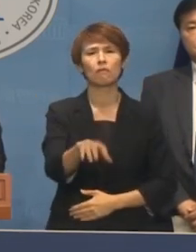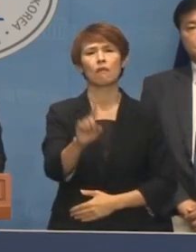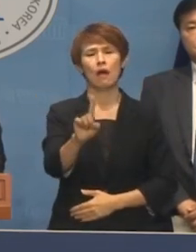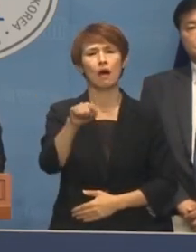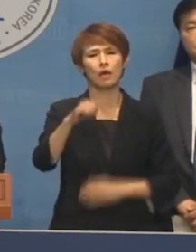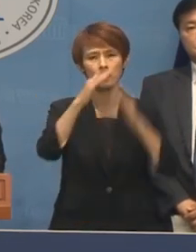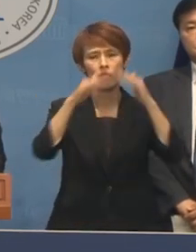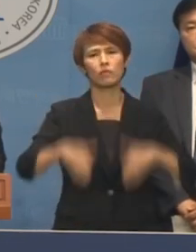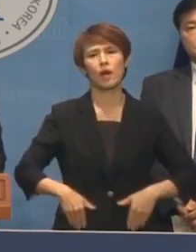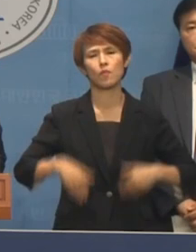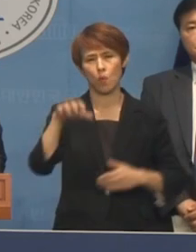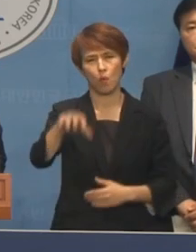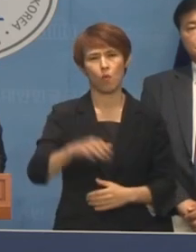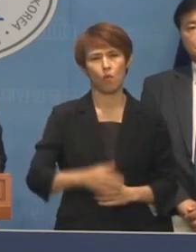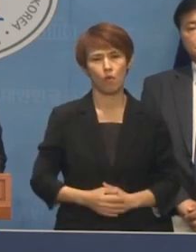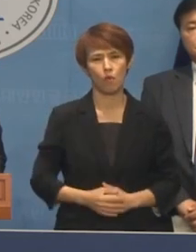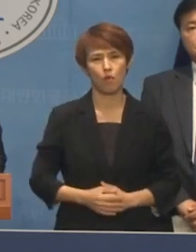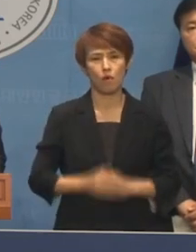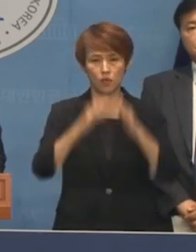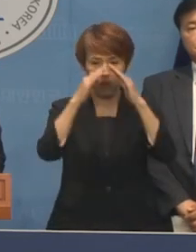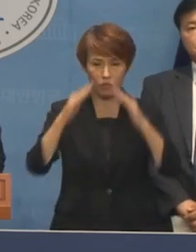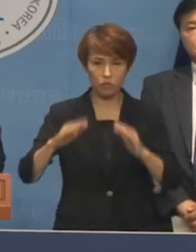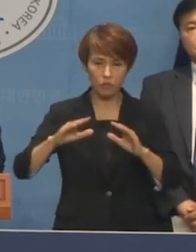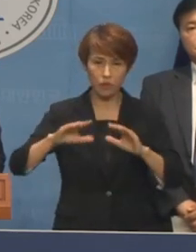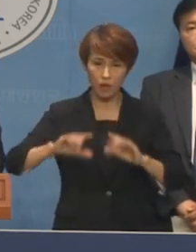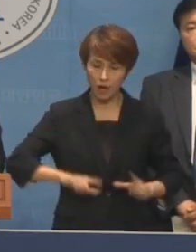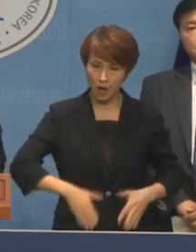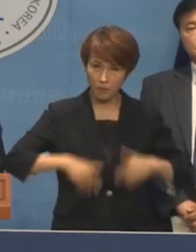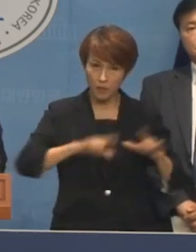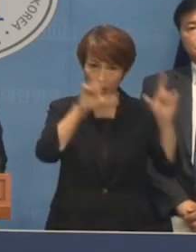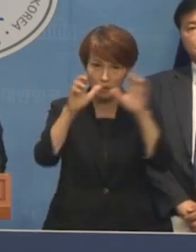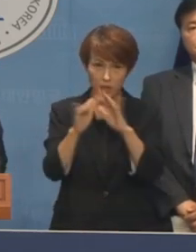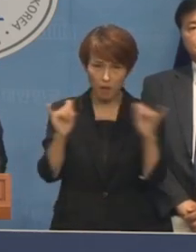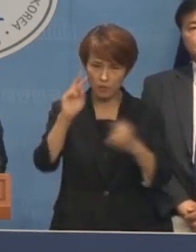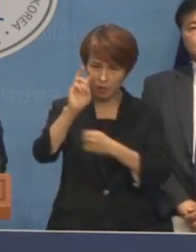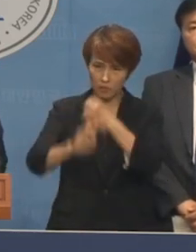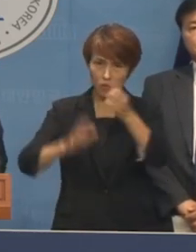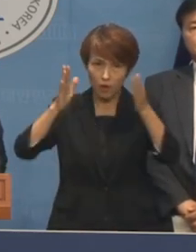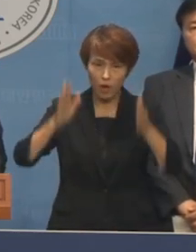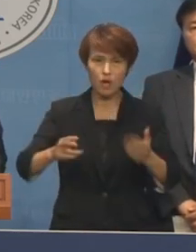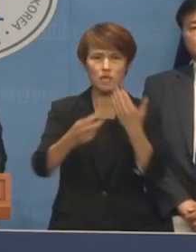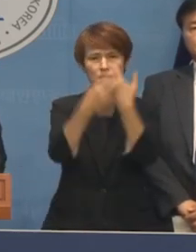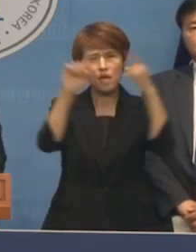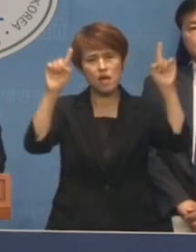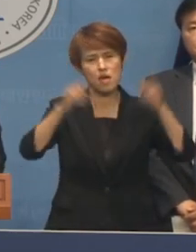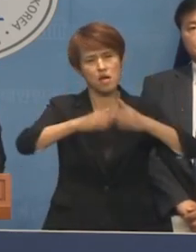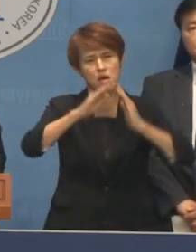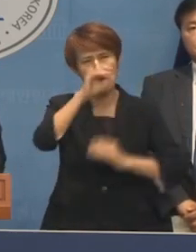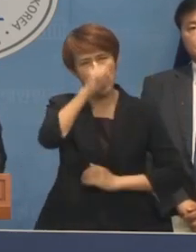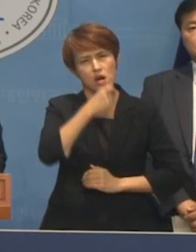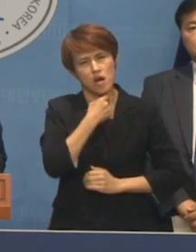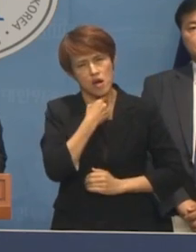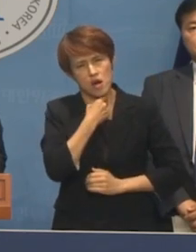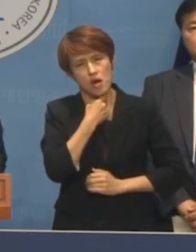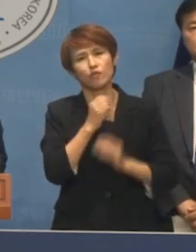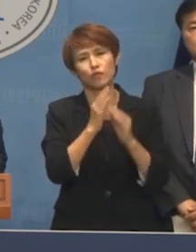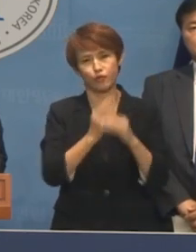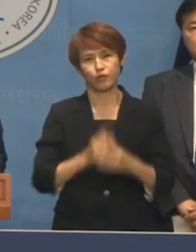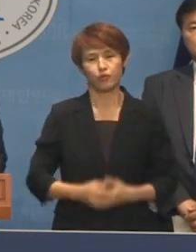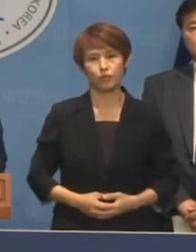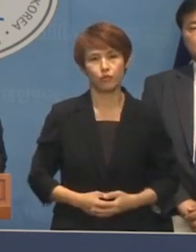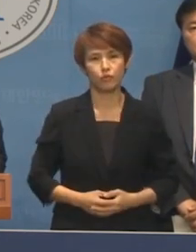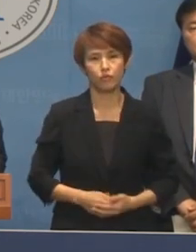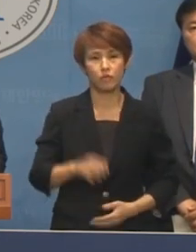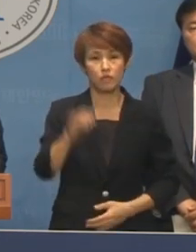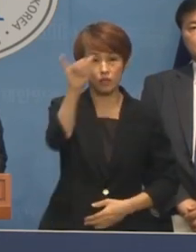취약 지역으로 전남도민은 30년 넘게 의대 설립을 영원하고 있습니다. 전남의